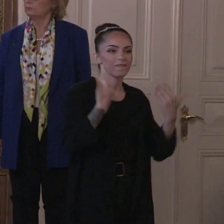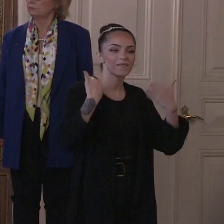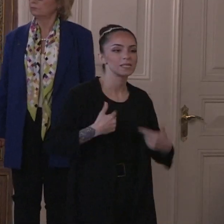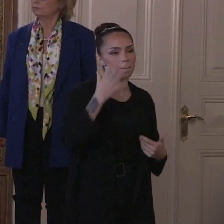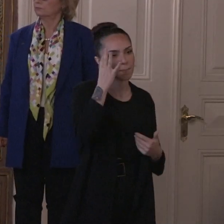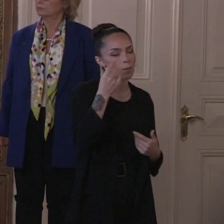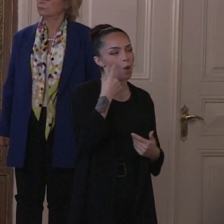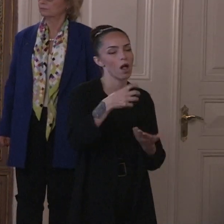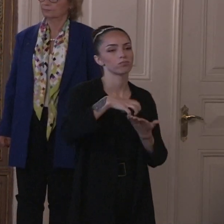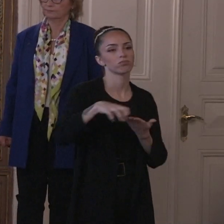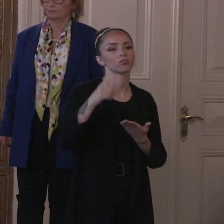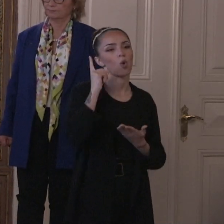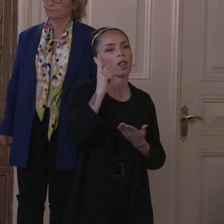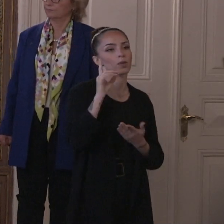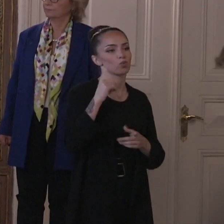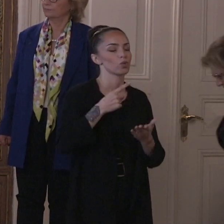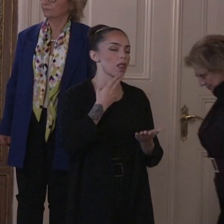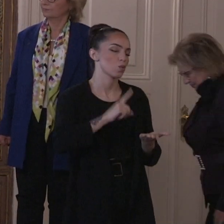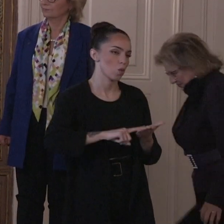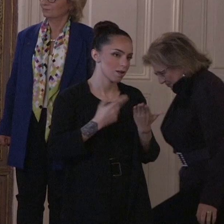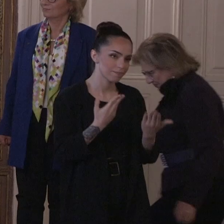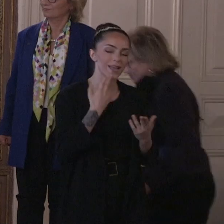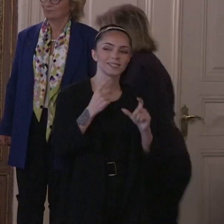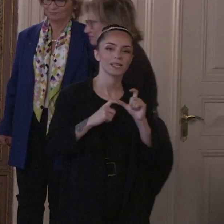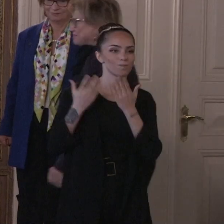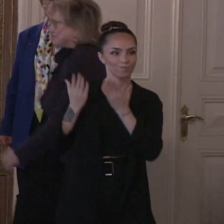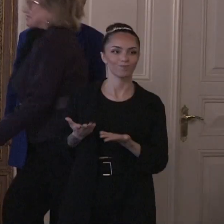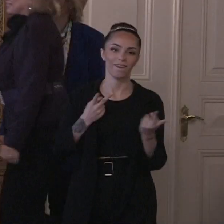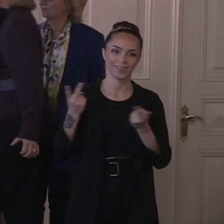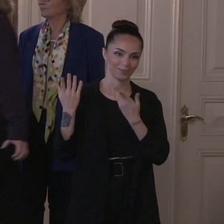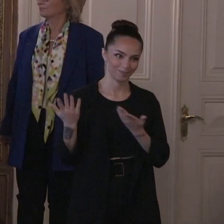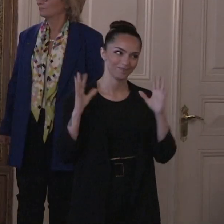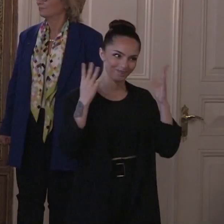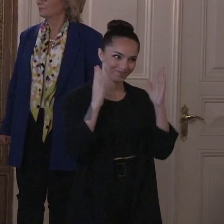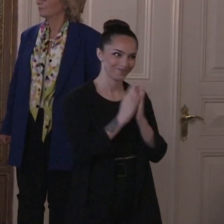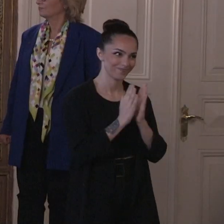Anabilim Dalı Öğretim Üyesi Profesör Doktor Sayın Aydın Arat davet ediyoruz.